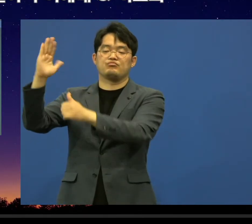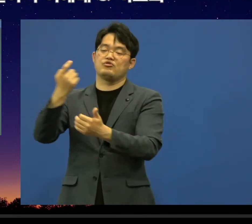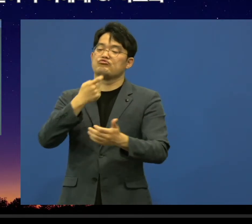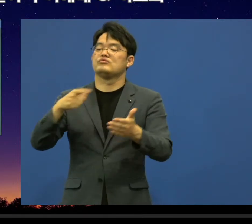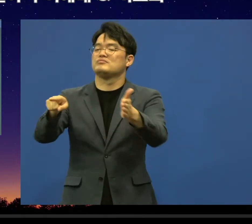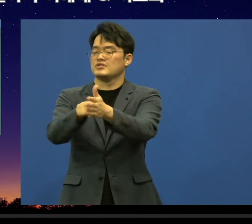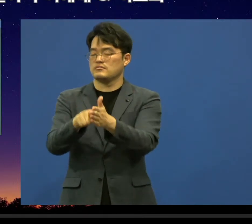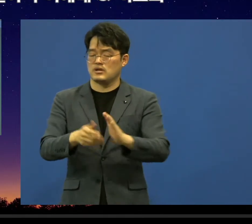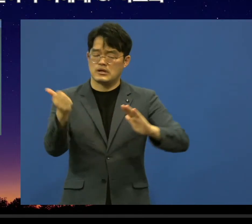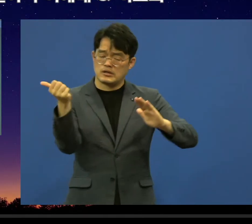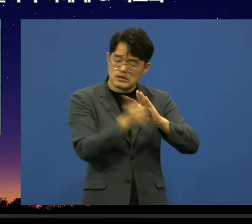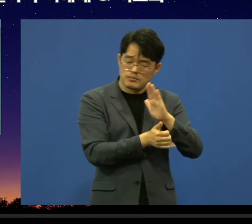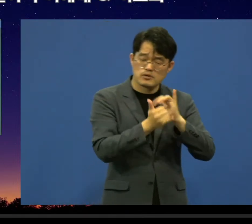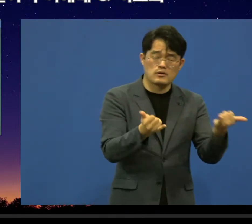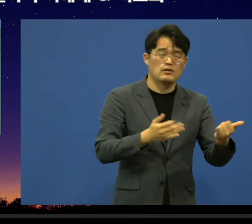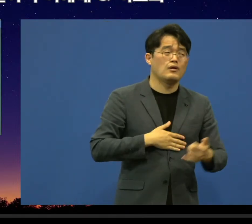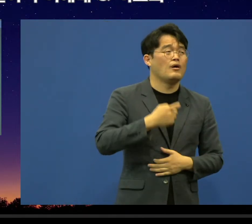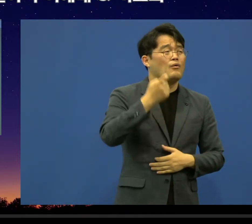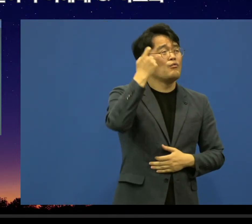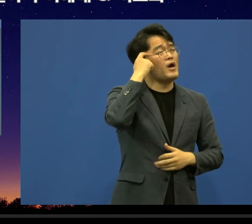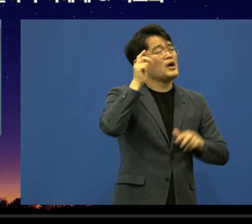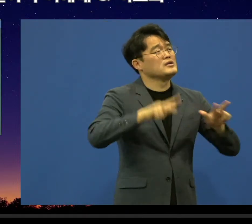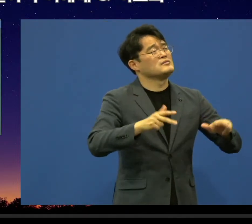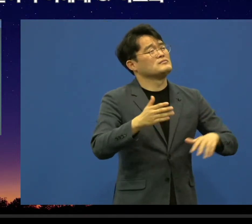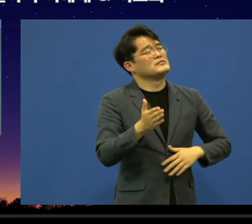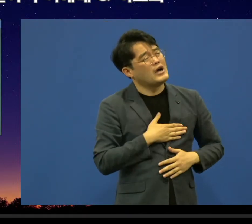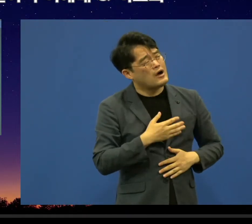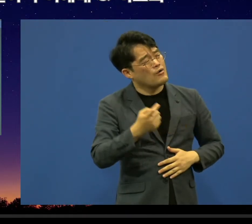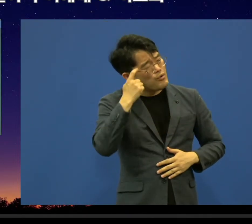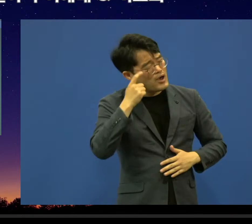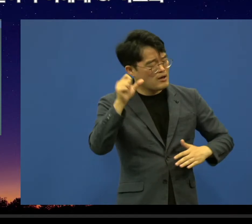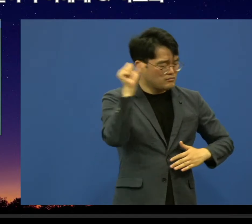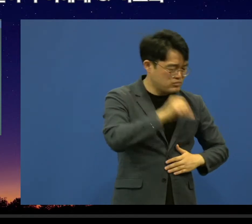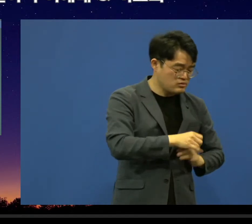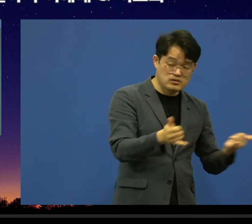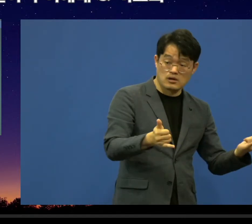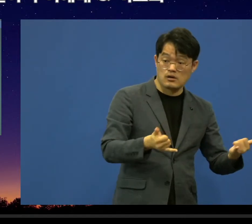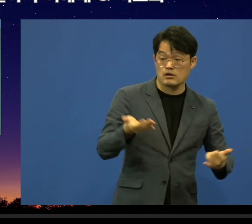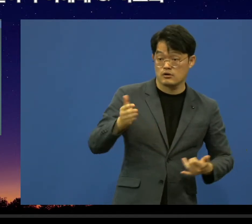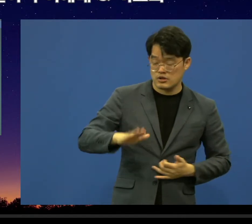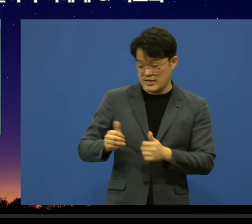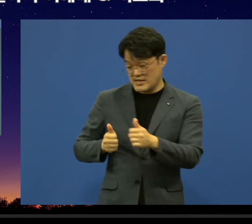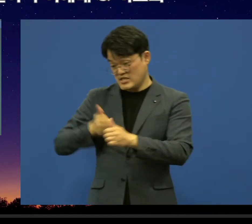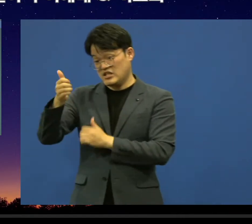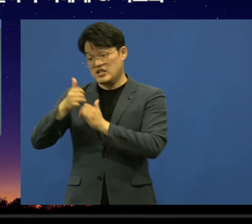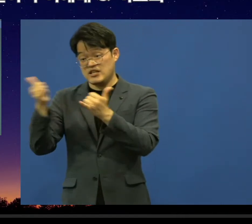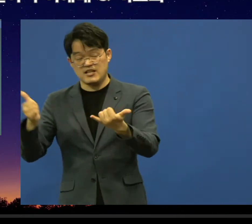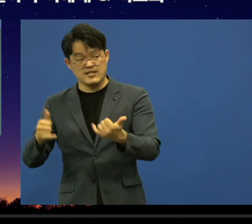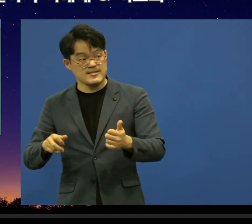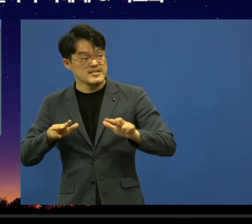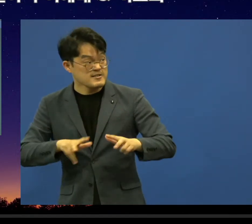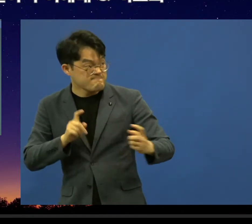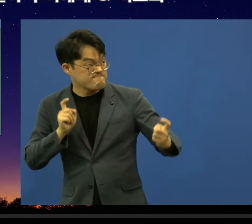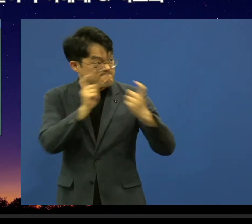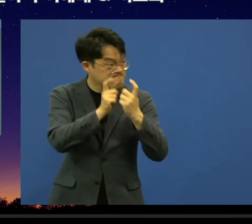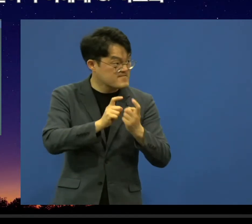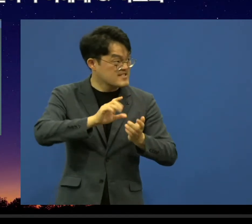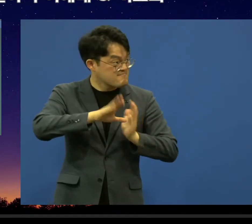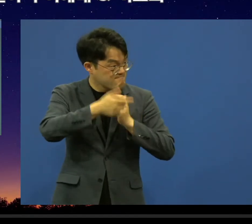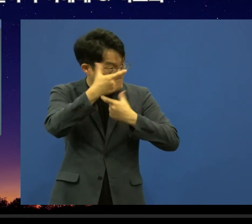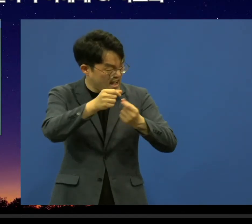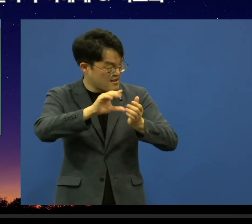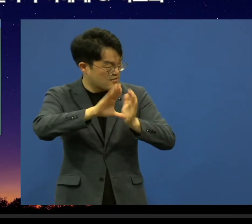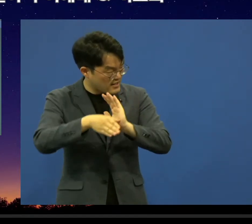언제나 마침 나에게 들린 소리구나 이렇게 말하는 거예요. 우리는 하필 그때 골리앗의 두려운 위협의 소리를 듣는